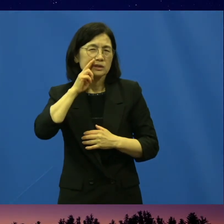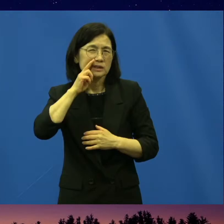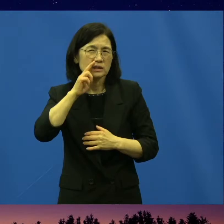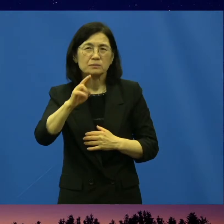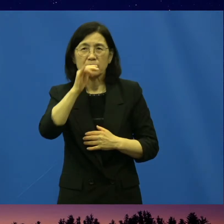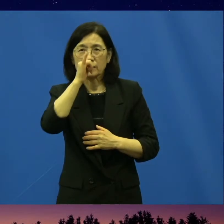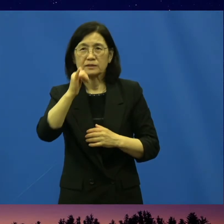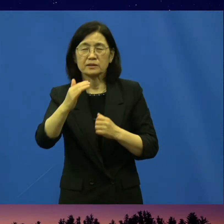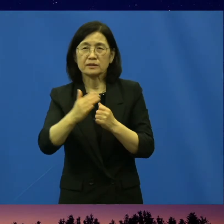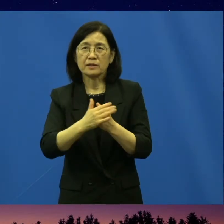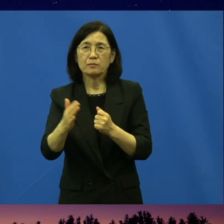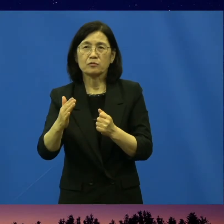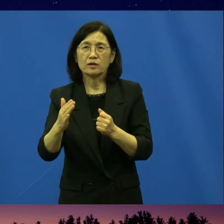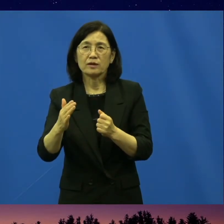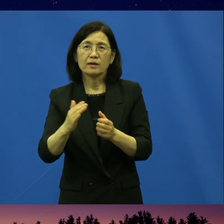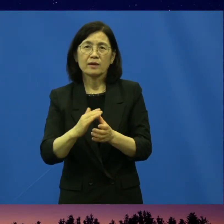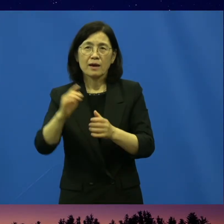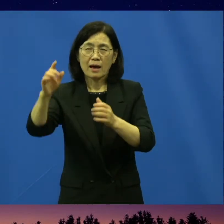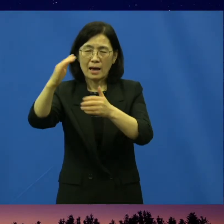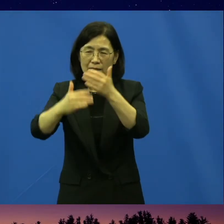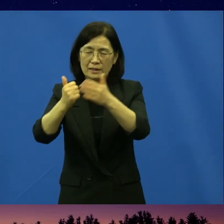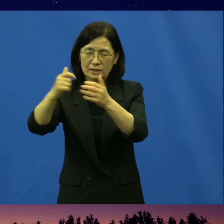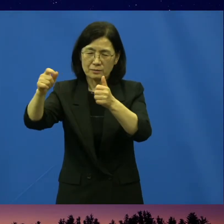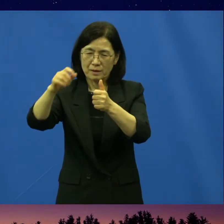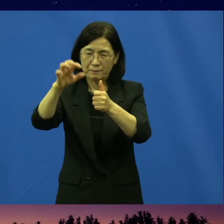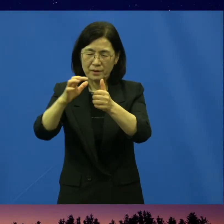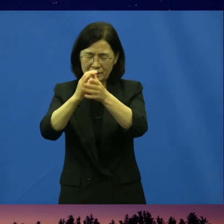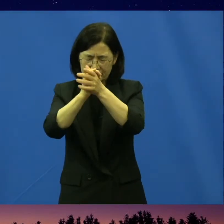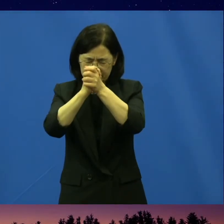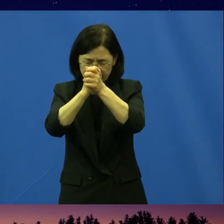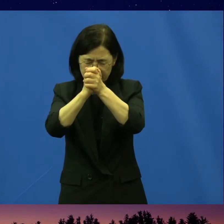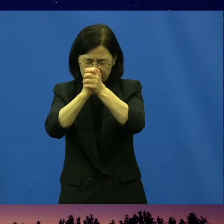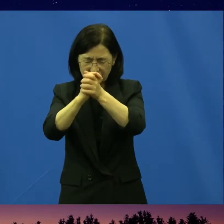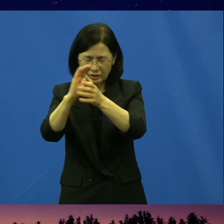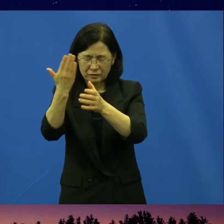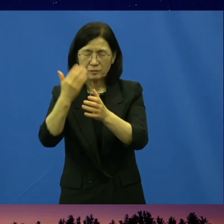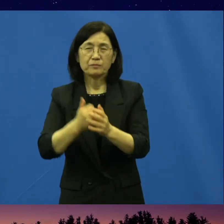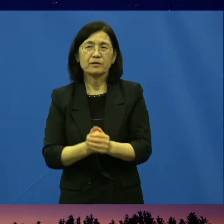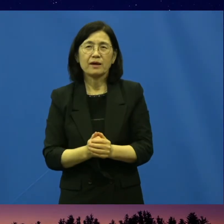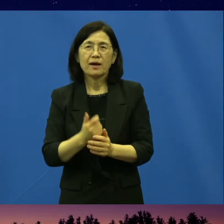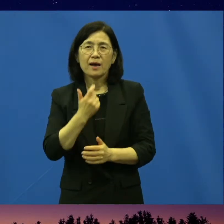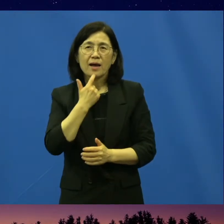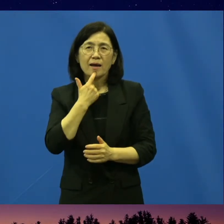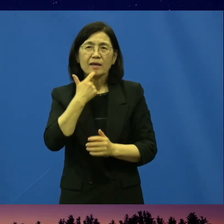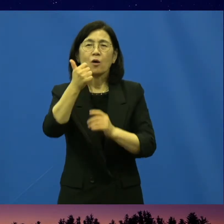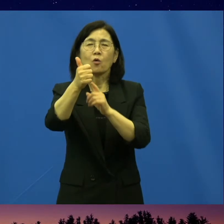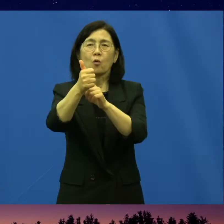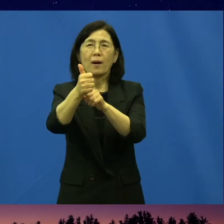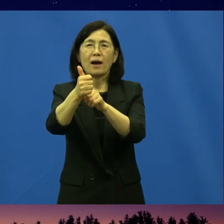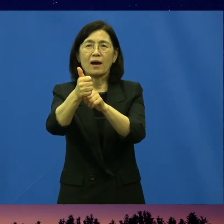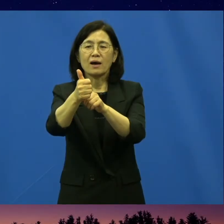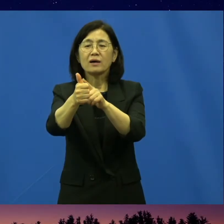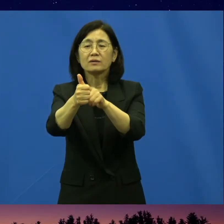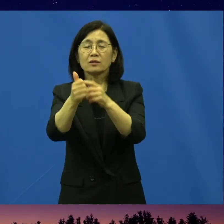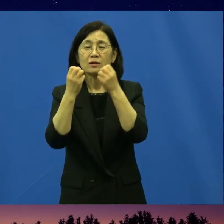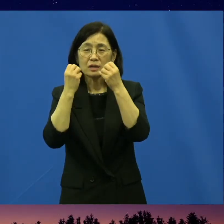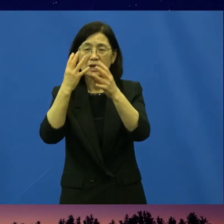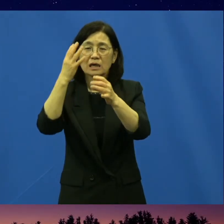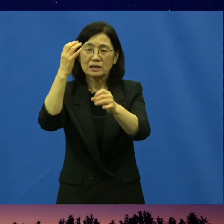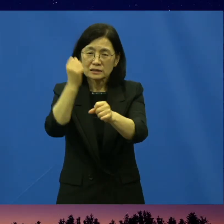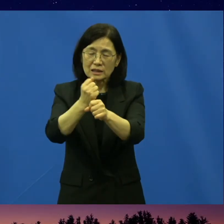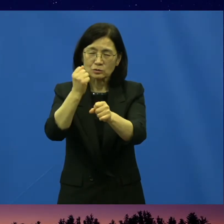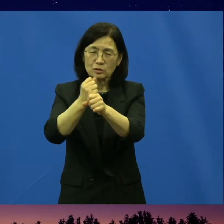그래서 그의 인생 전반에 두려움이 에워싸고 있었던 야곱아, 너를 창조하신 여호와께서